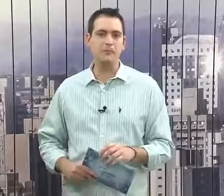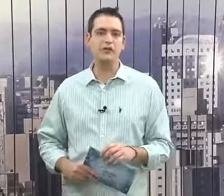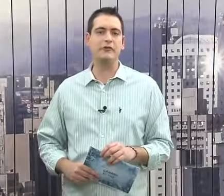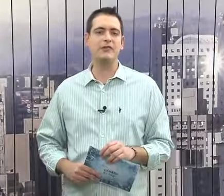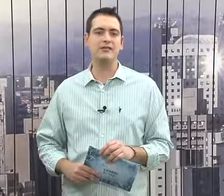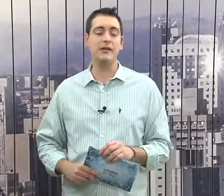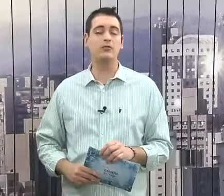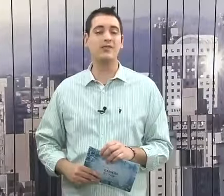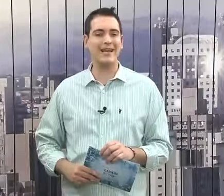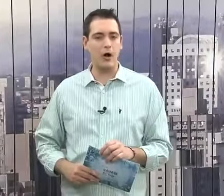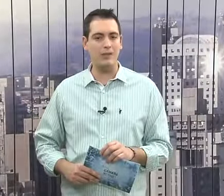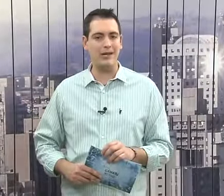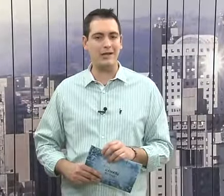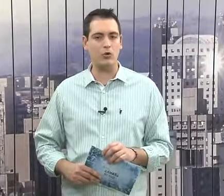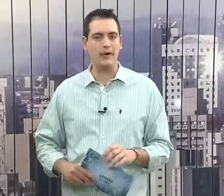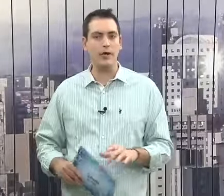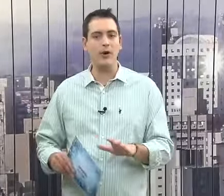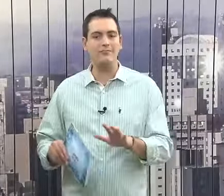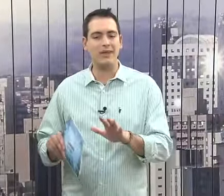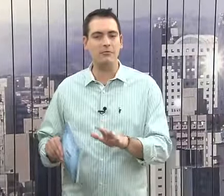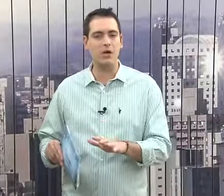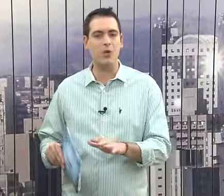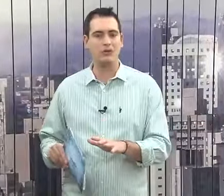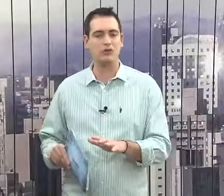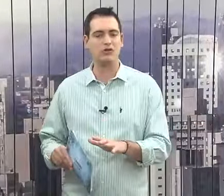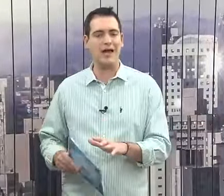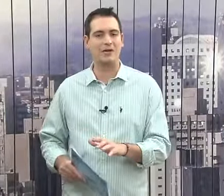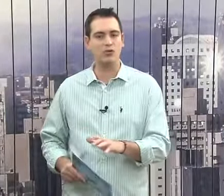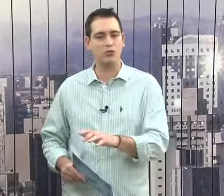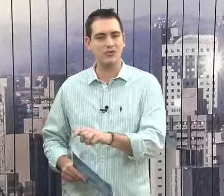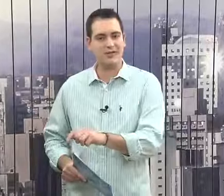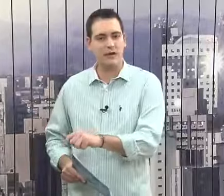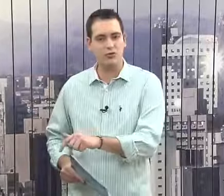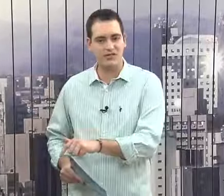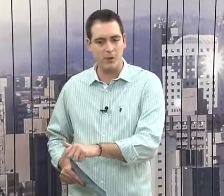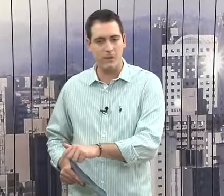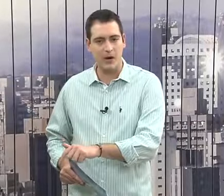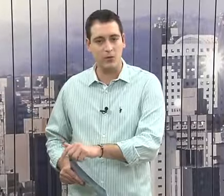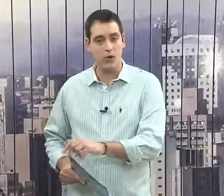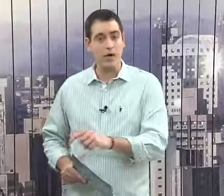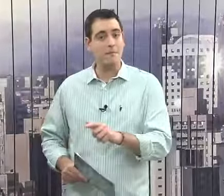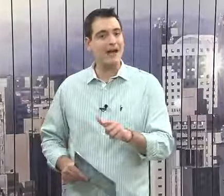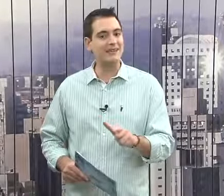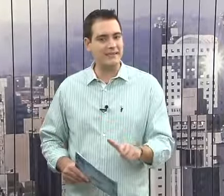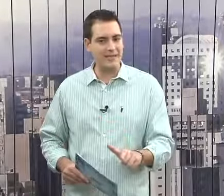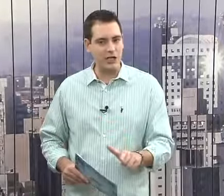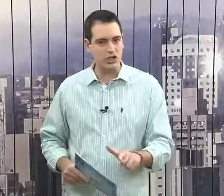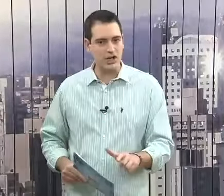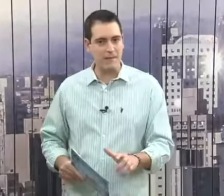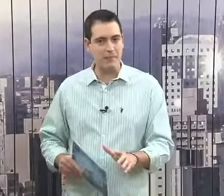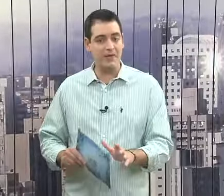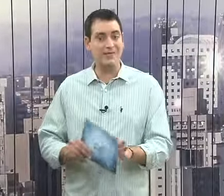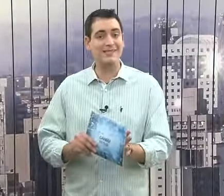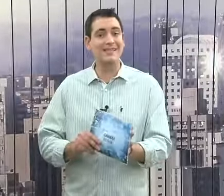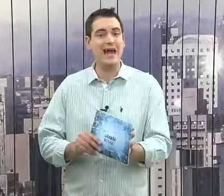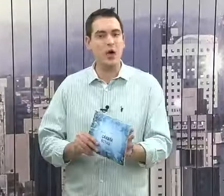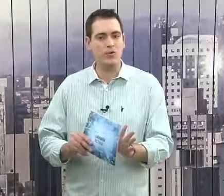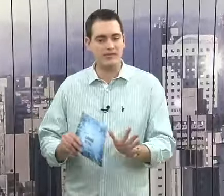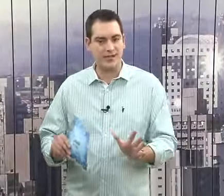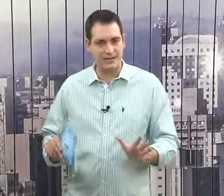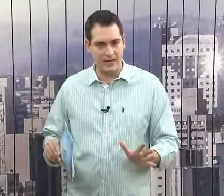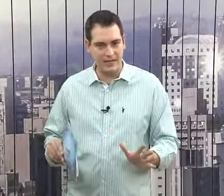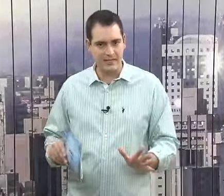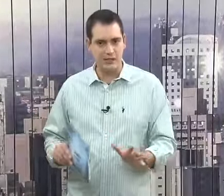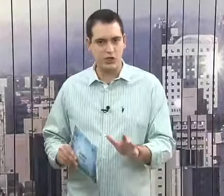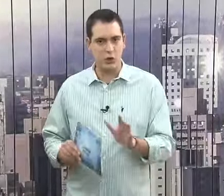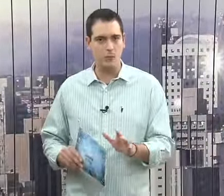esse tipo de votação será obrigatória em 84 cidades do estado de São Paulo, mas a cidade de Campinas não